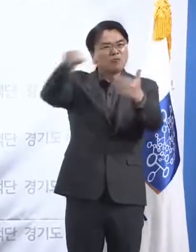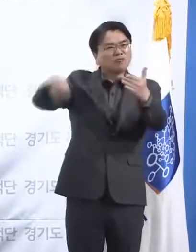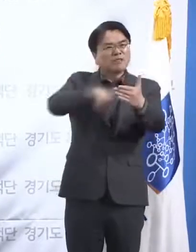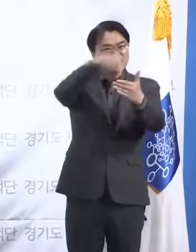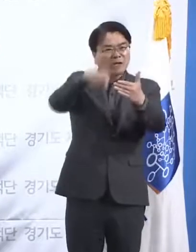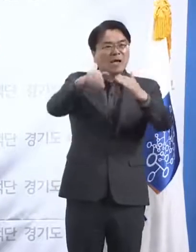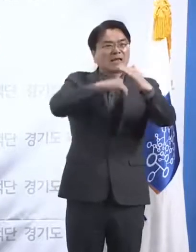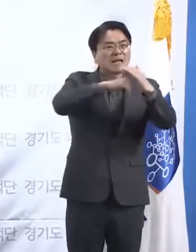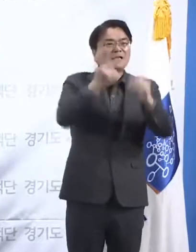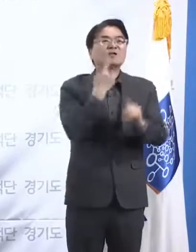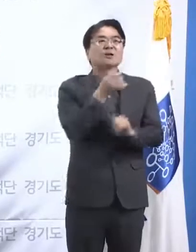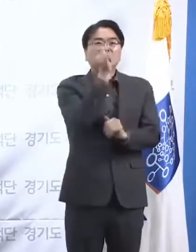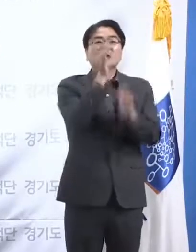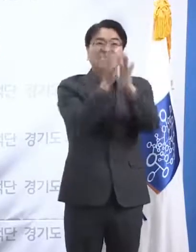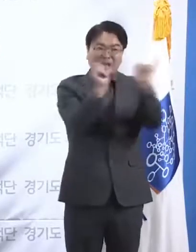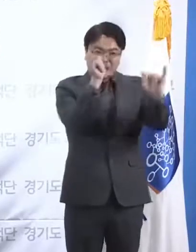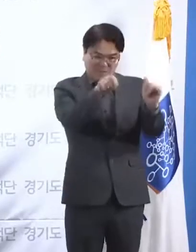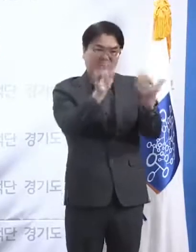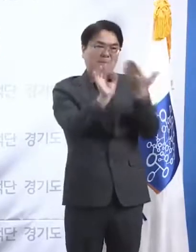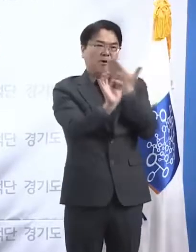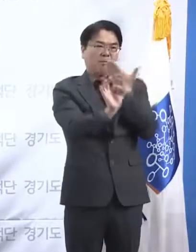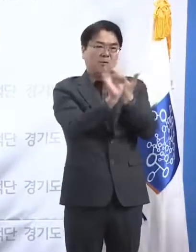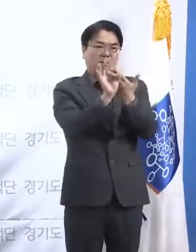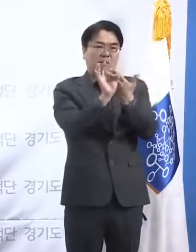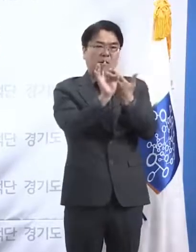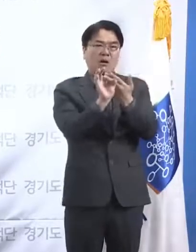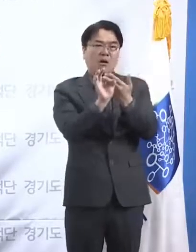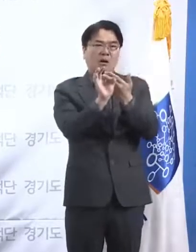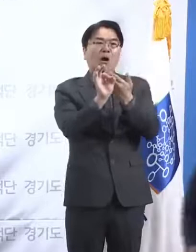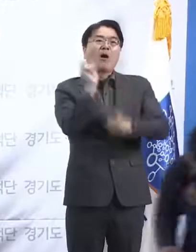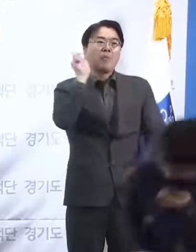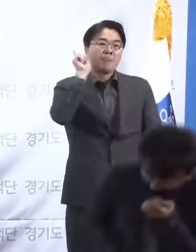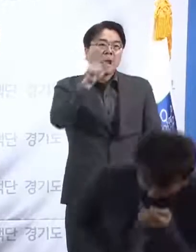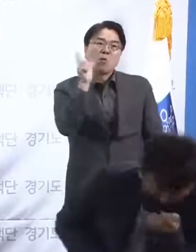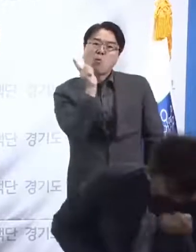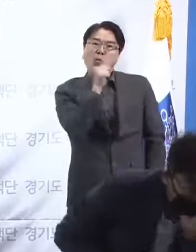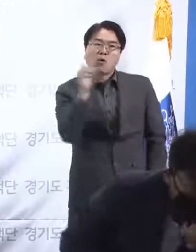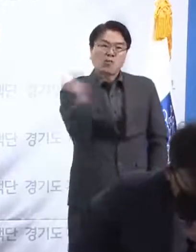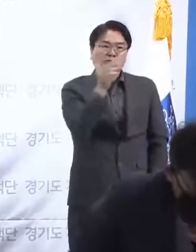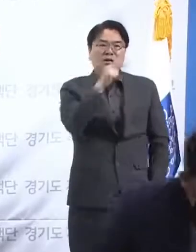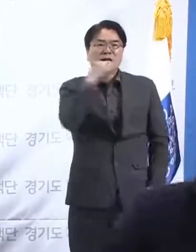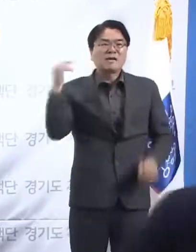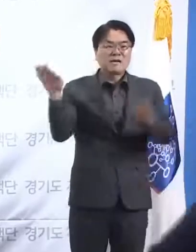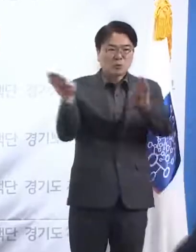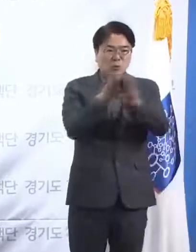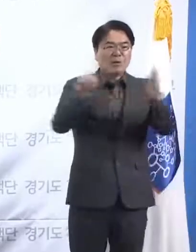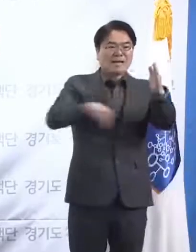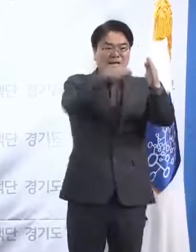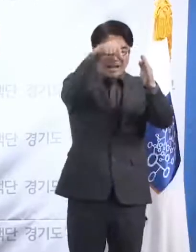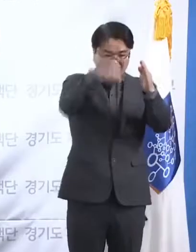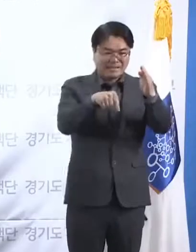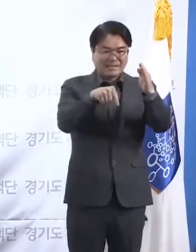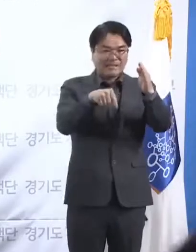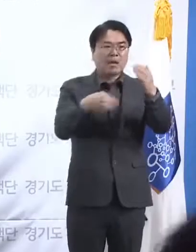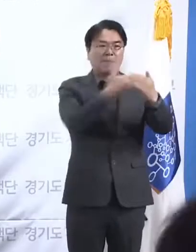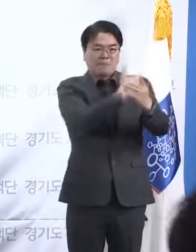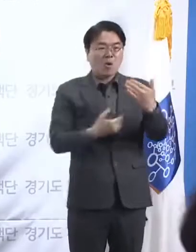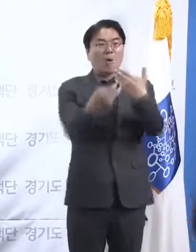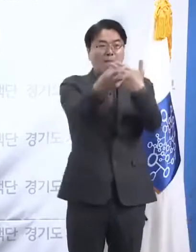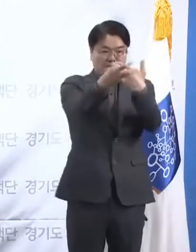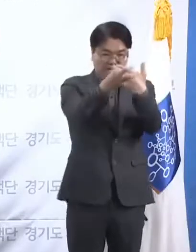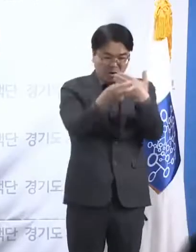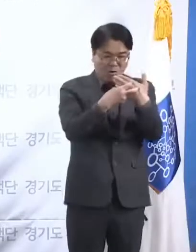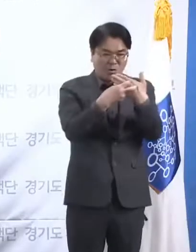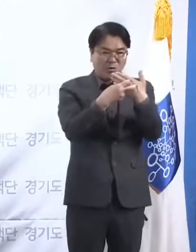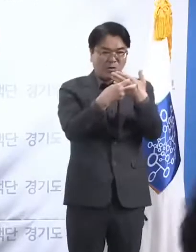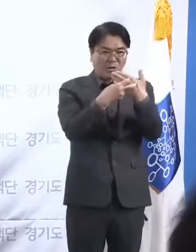갔던 사람은 누구나 월요일부터 다음 주 일요일까지 경기도 내 보건소와